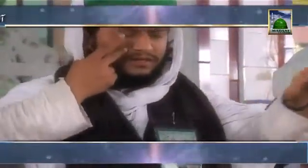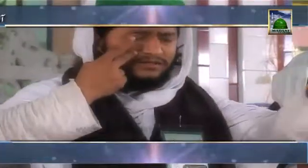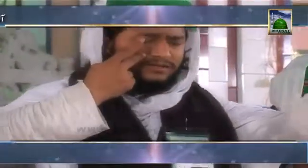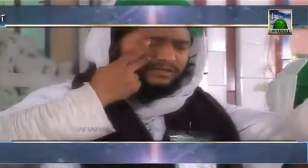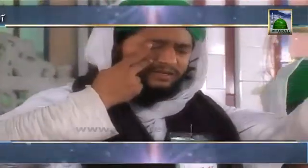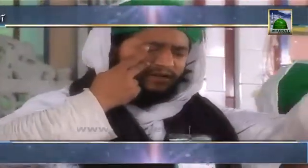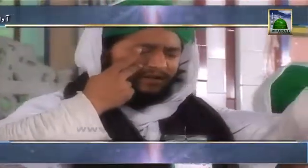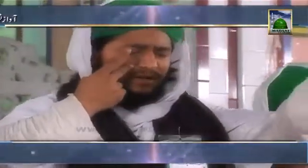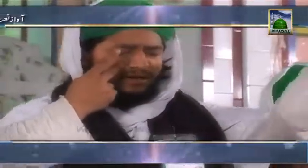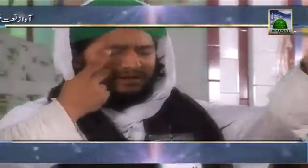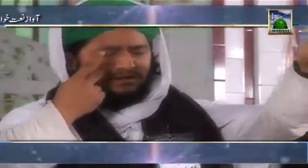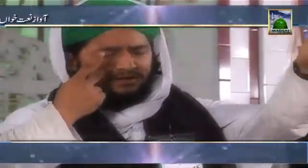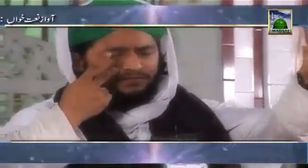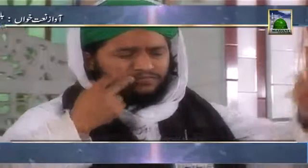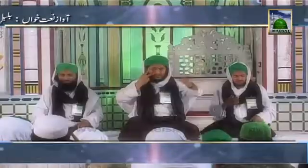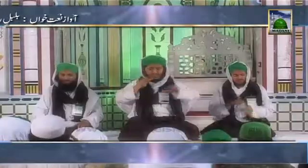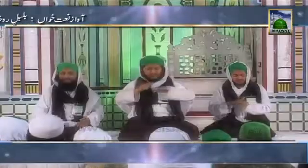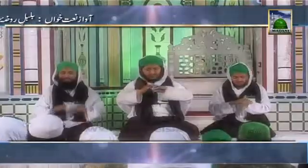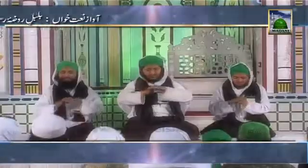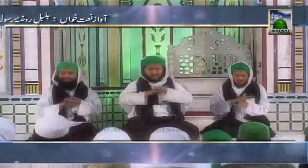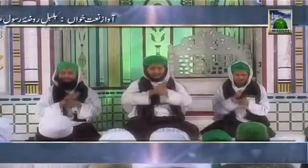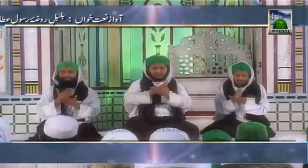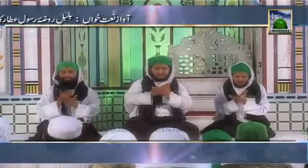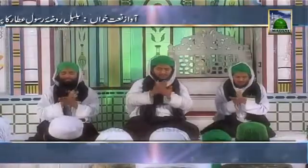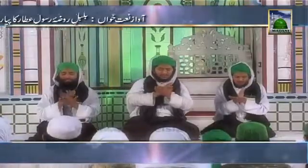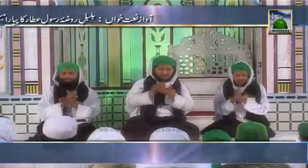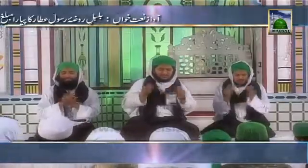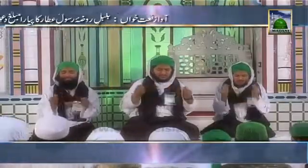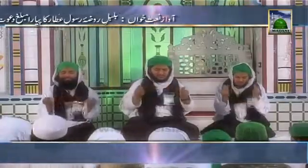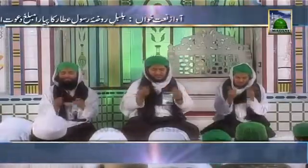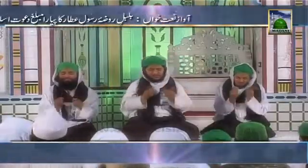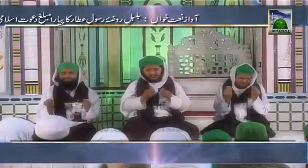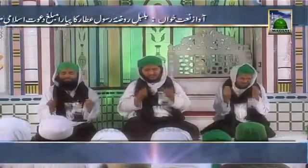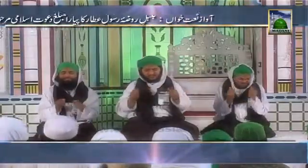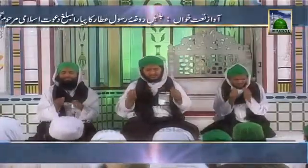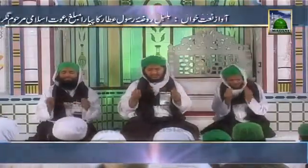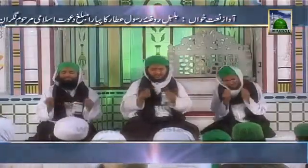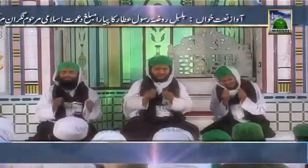نے دھیان کیا پیارے مبلغ معمولی سی